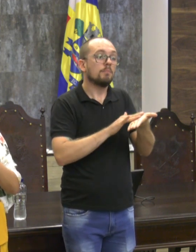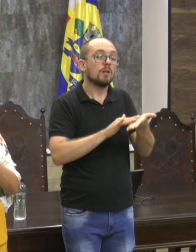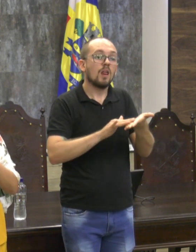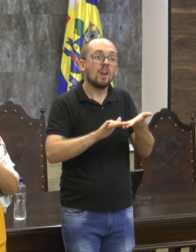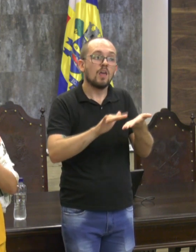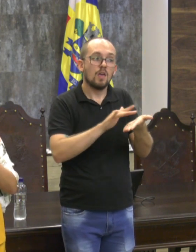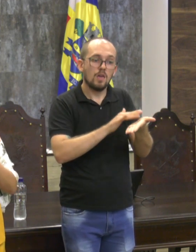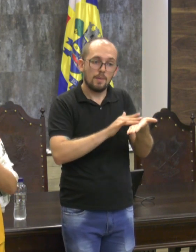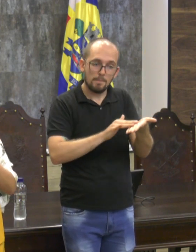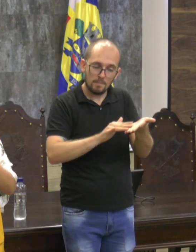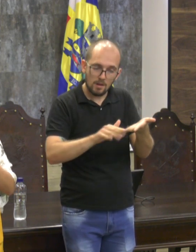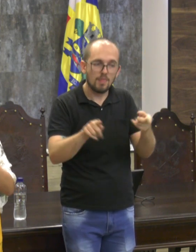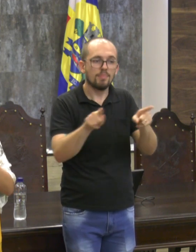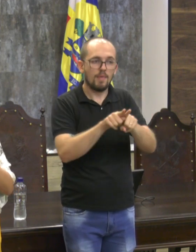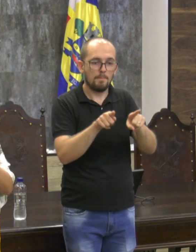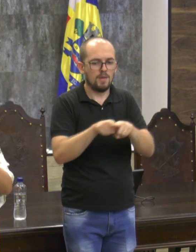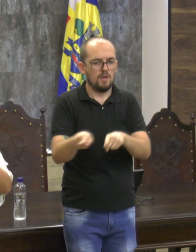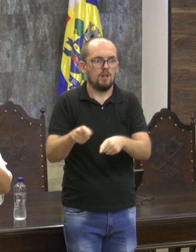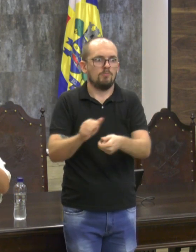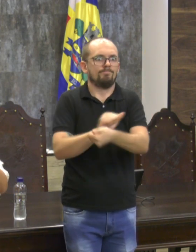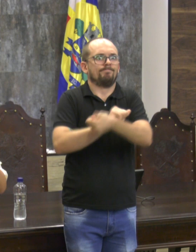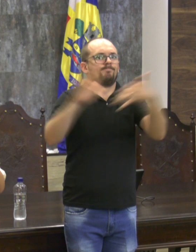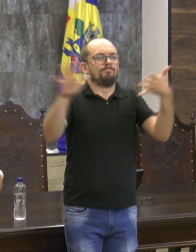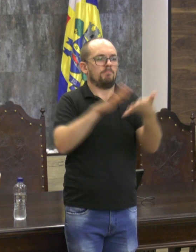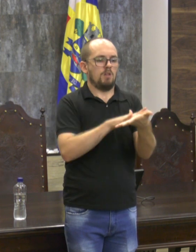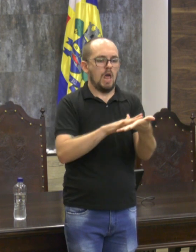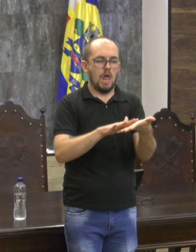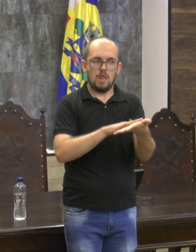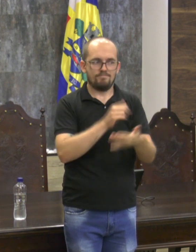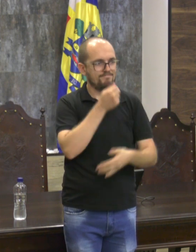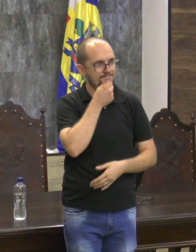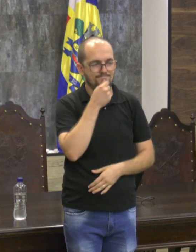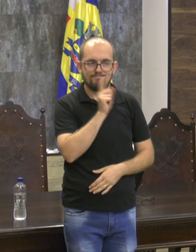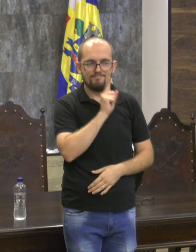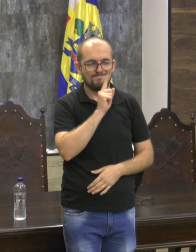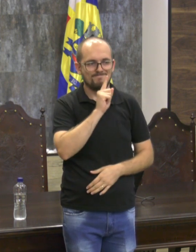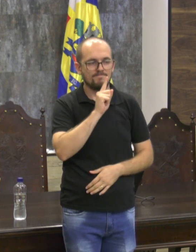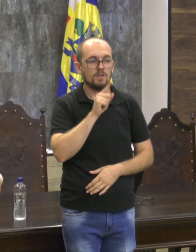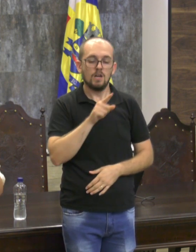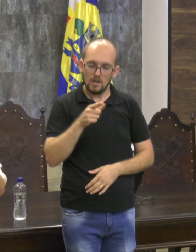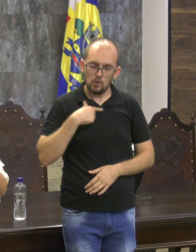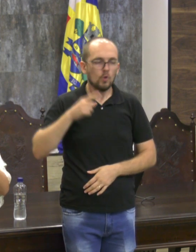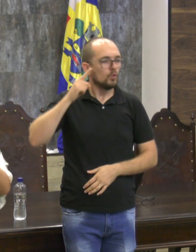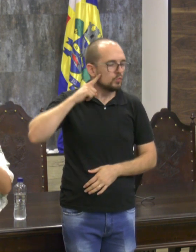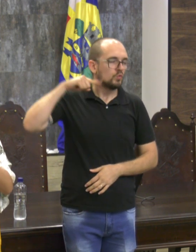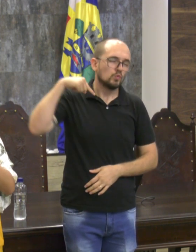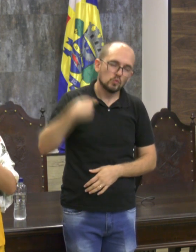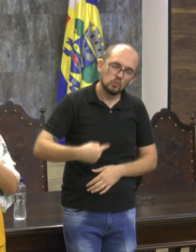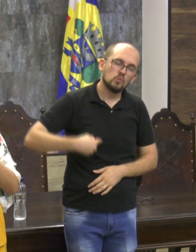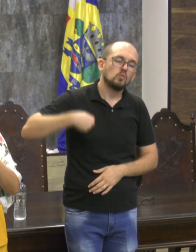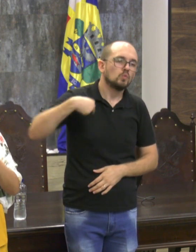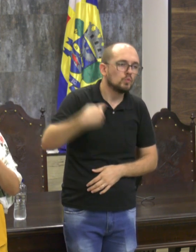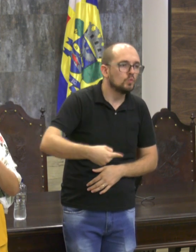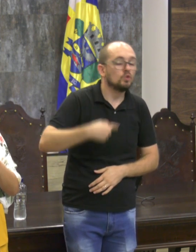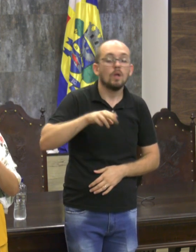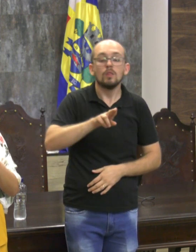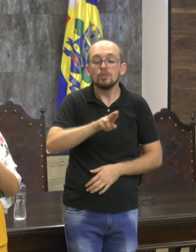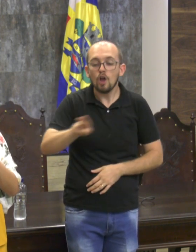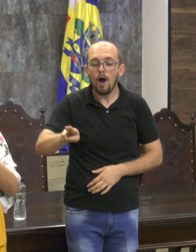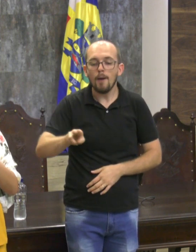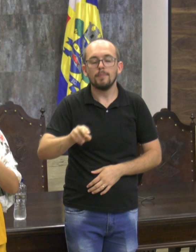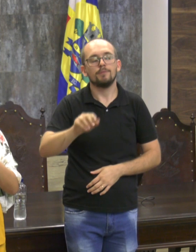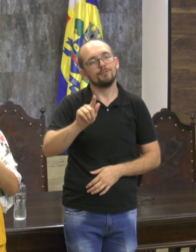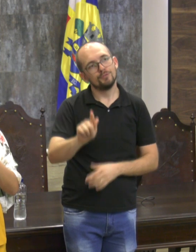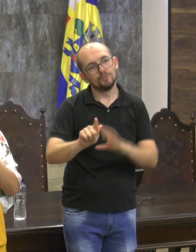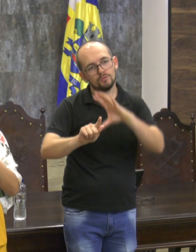ainda alfabetizado em braille, tá? O nome dele a gente trabalha todo dia em braille e libras tátil. Então, a gente faz na mão dele todos os